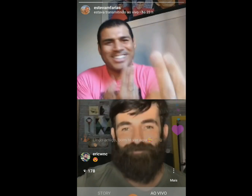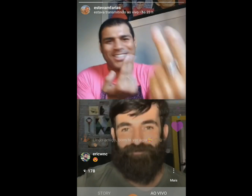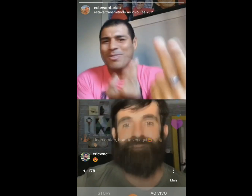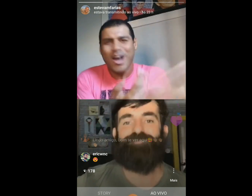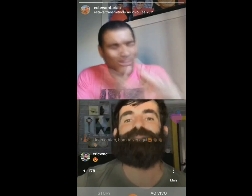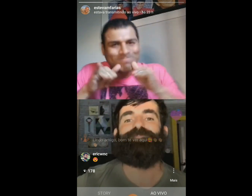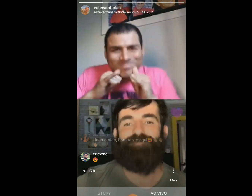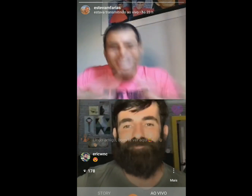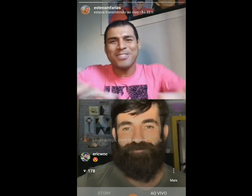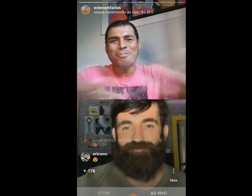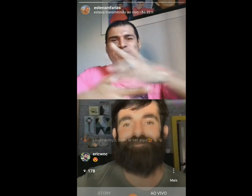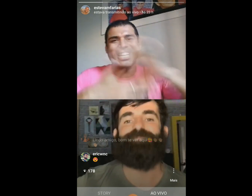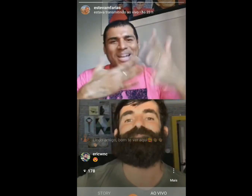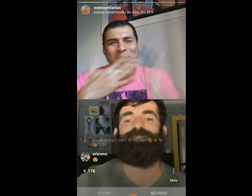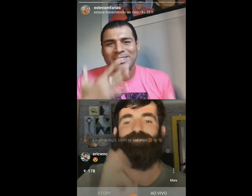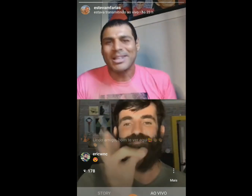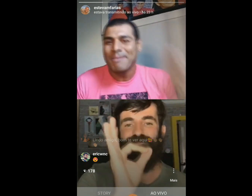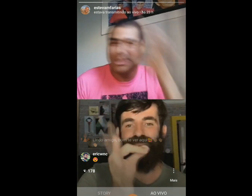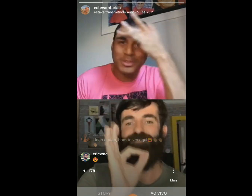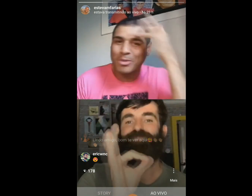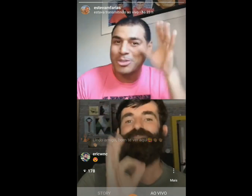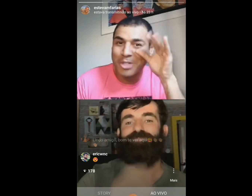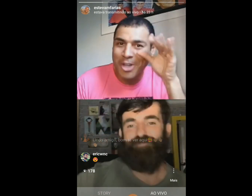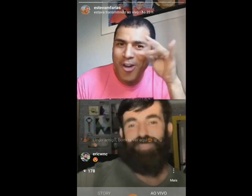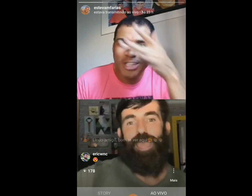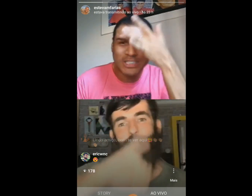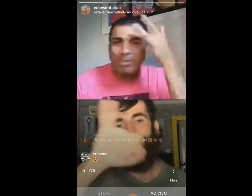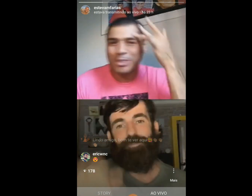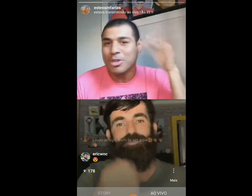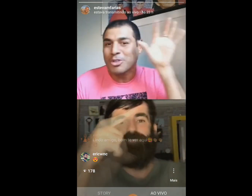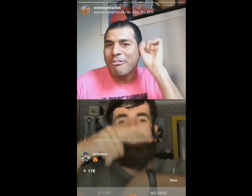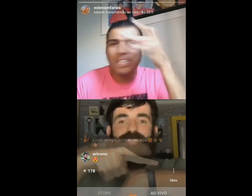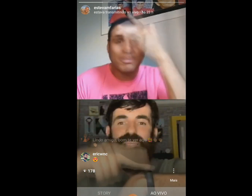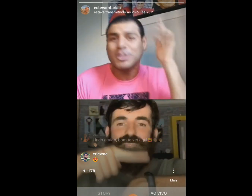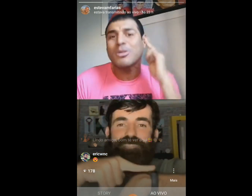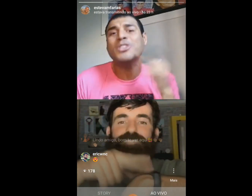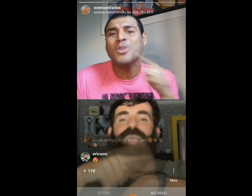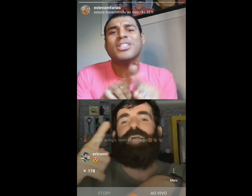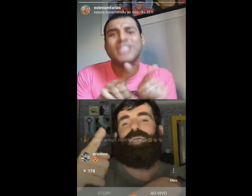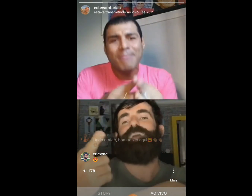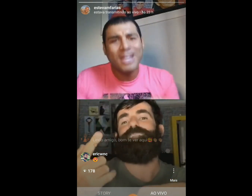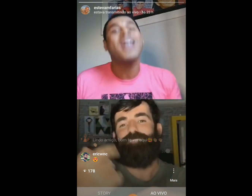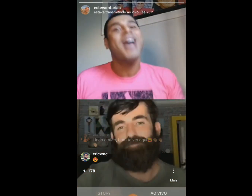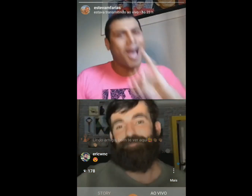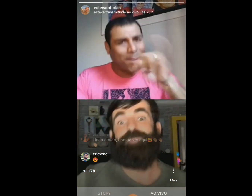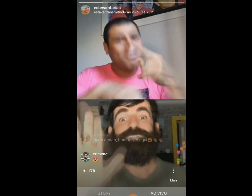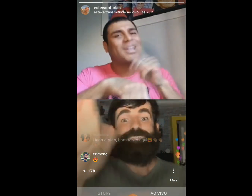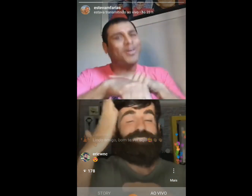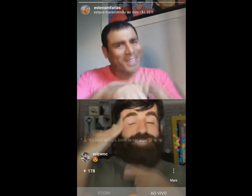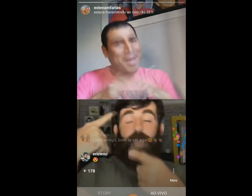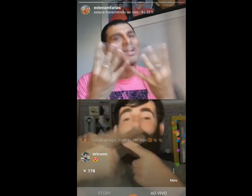igual. Difundir livros para pessoas curiosas, pessoas ouvintes. Aproveita o tempo. Aproveitar o tempo da